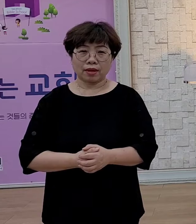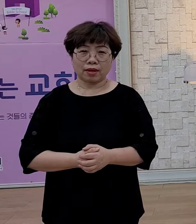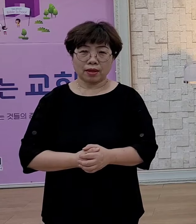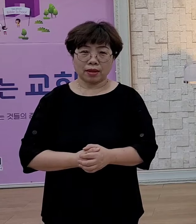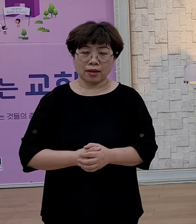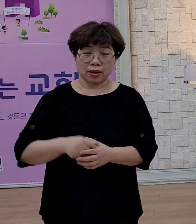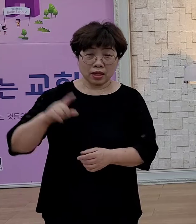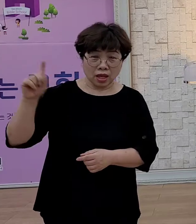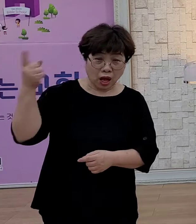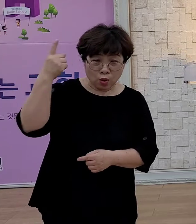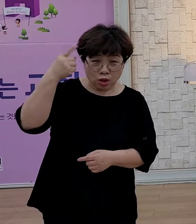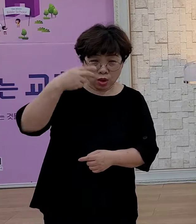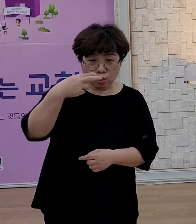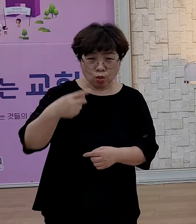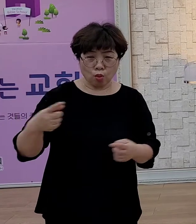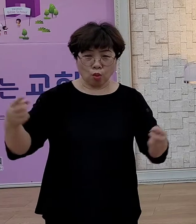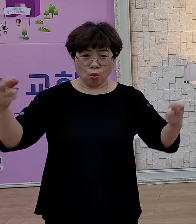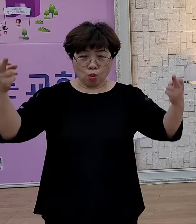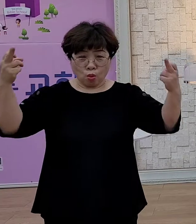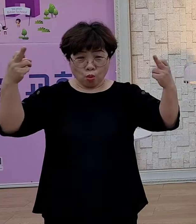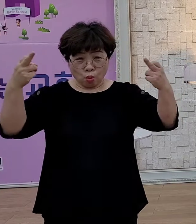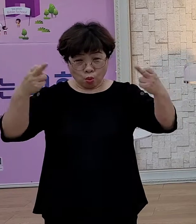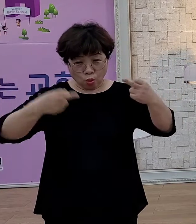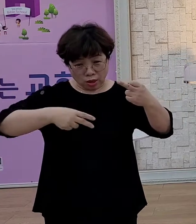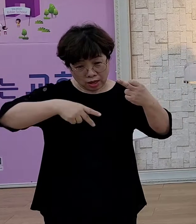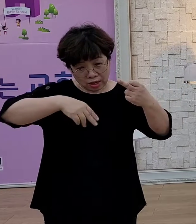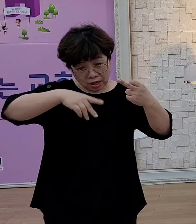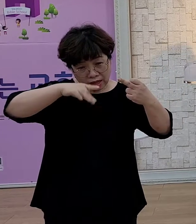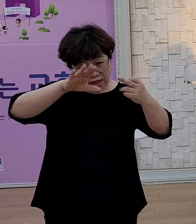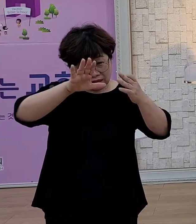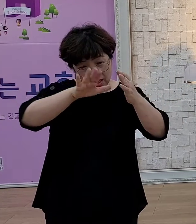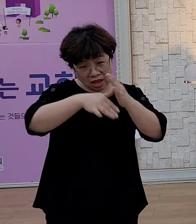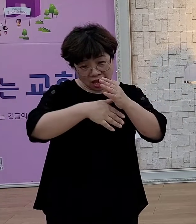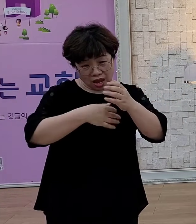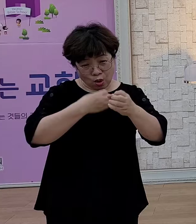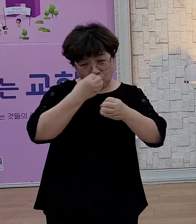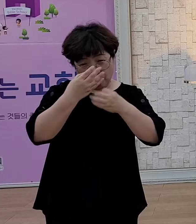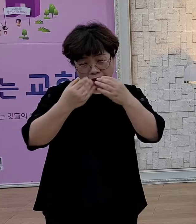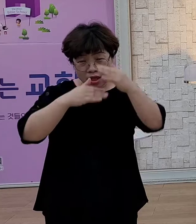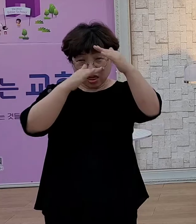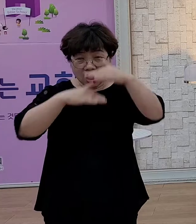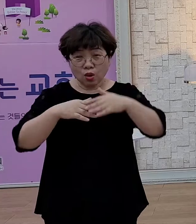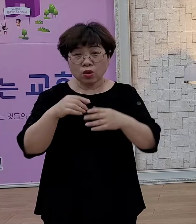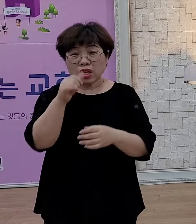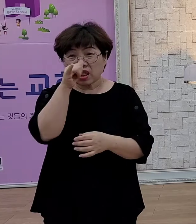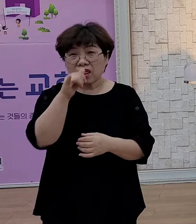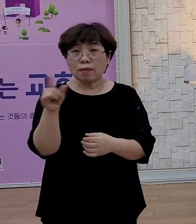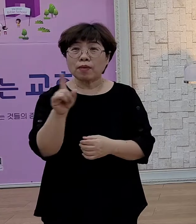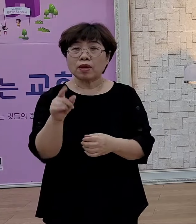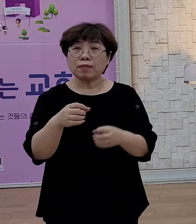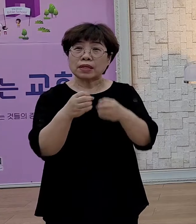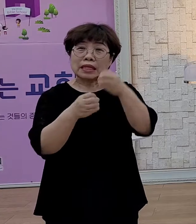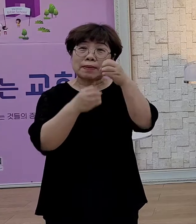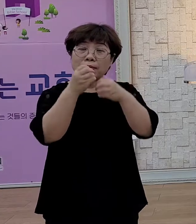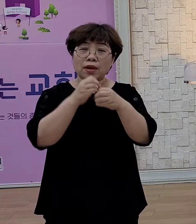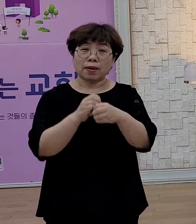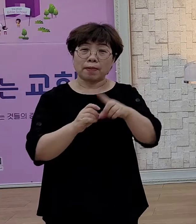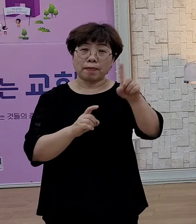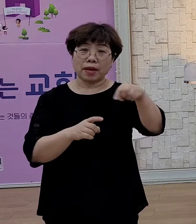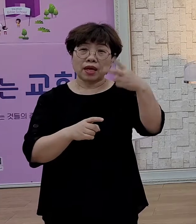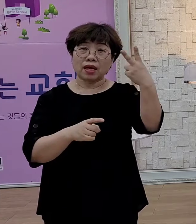골짜기를 지나면서 이렇게 고백했던 고백이 있습니다. 시편